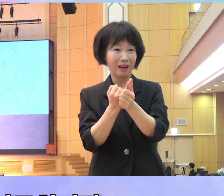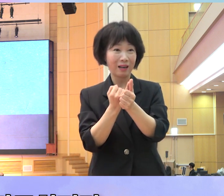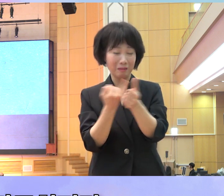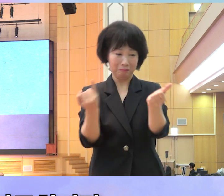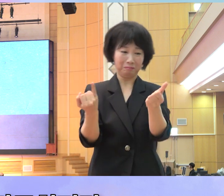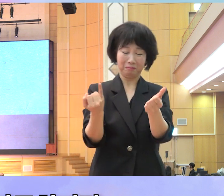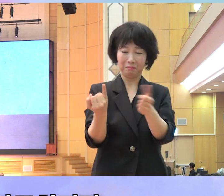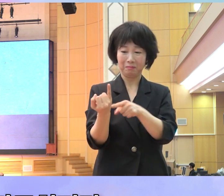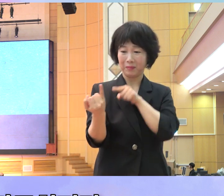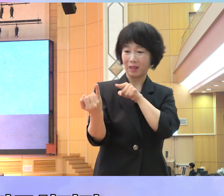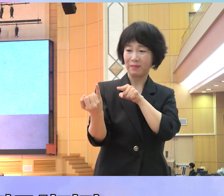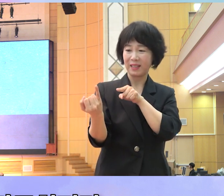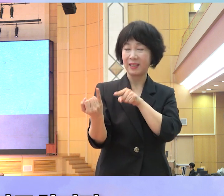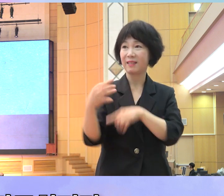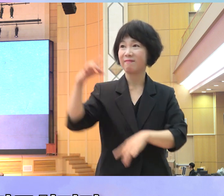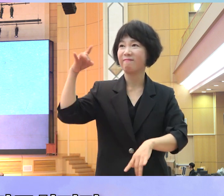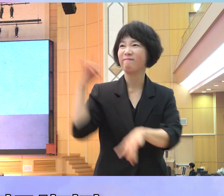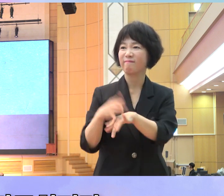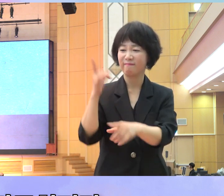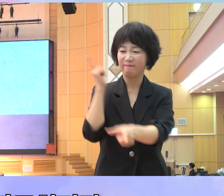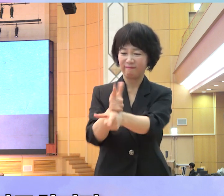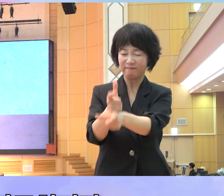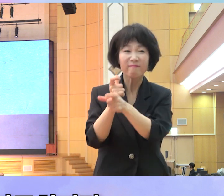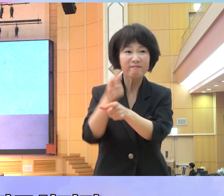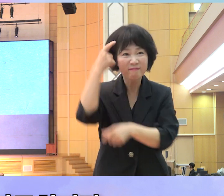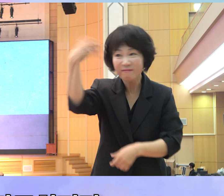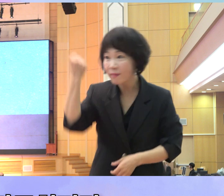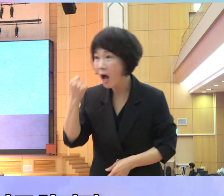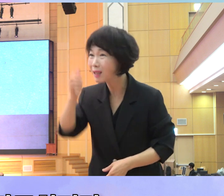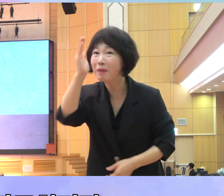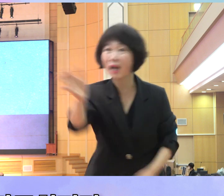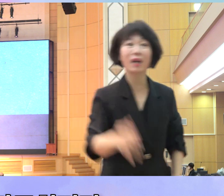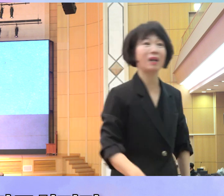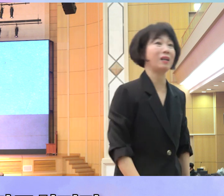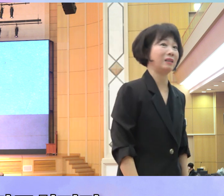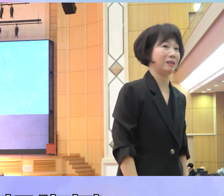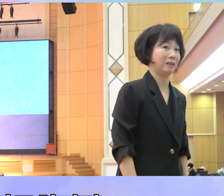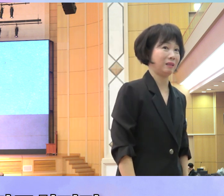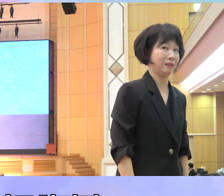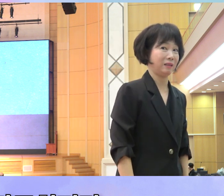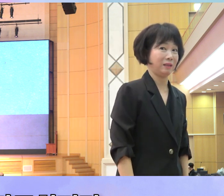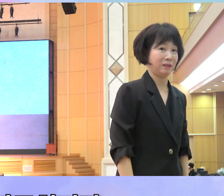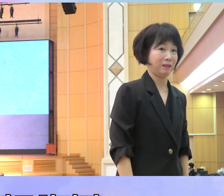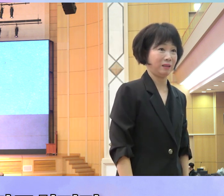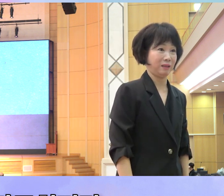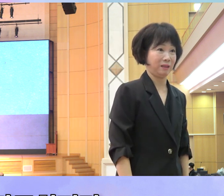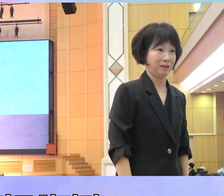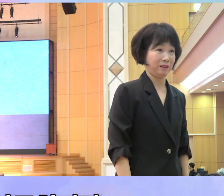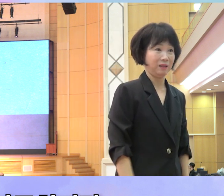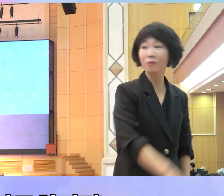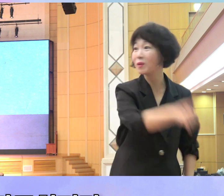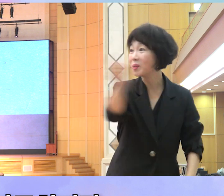이렇게 보면 얼마나 미워요. 해주고 싶은 것도 안 해줘. 3일 내내 된장찌개만 먹어야 돼.